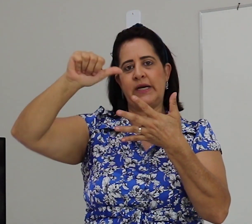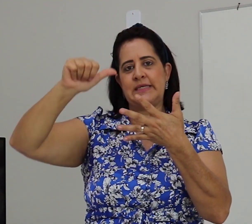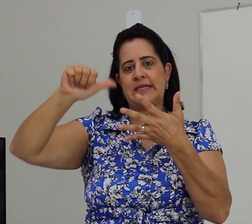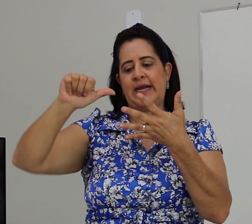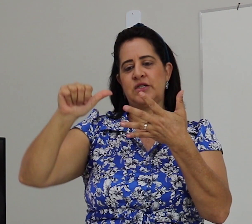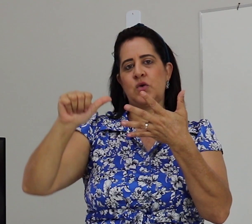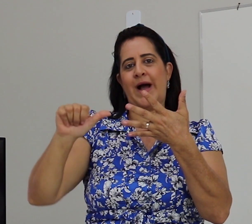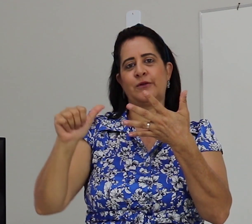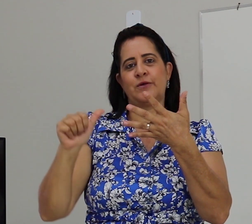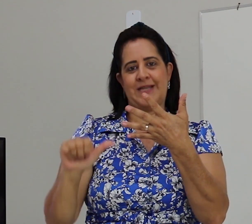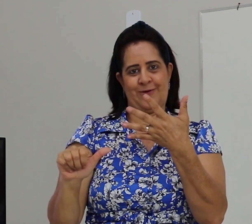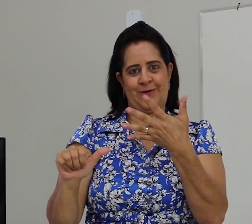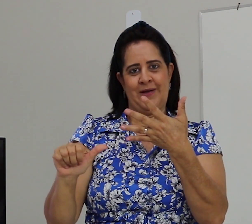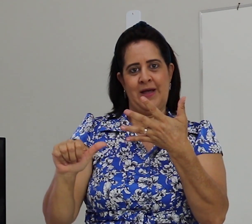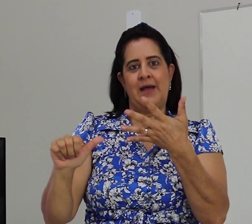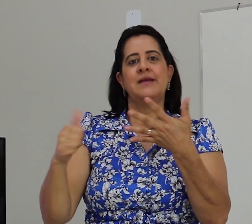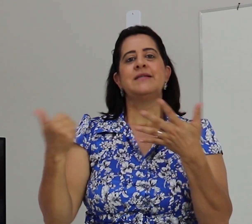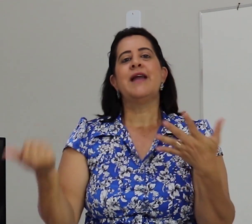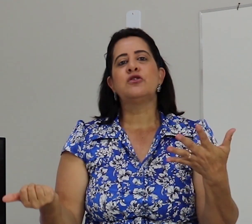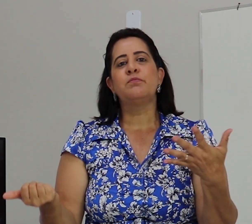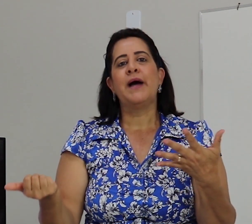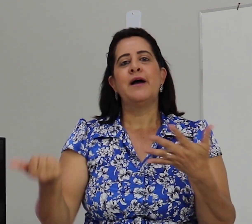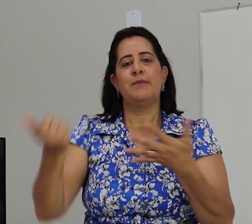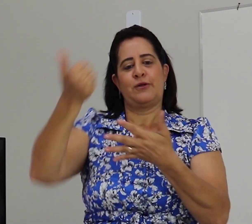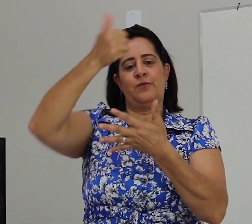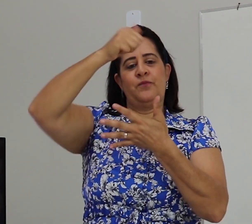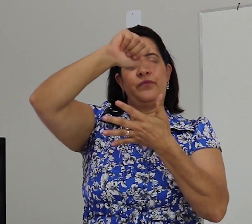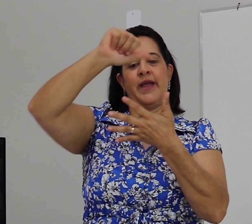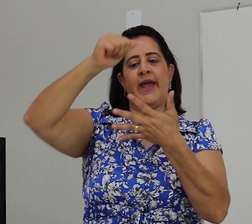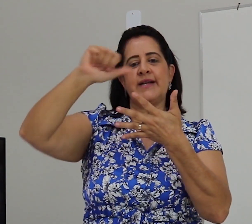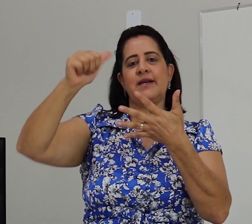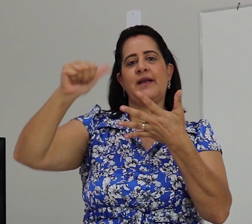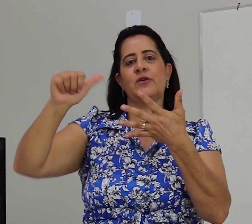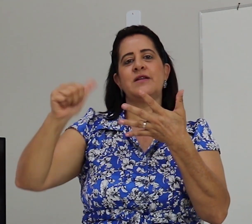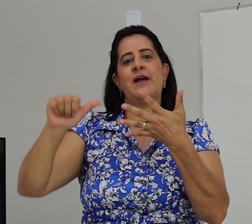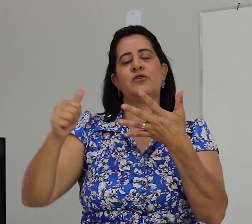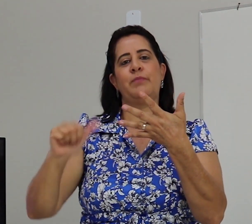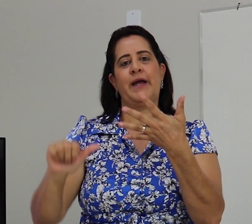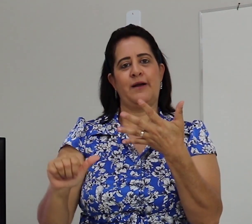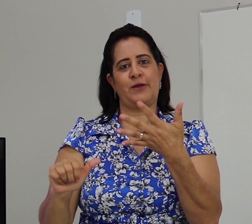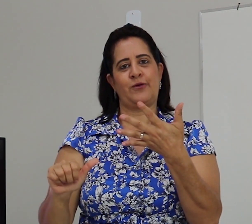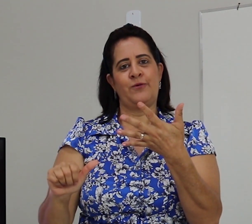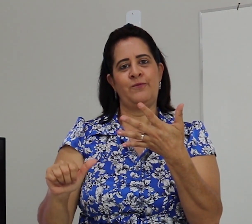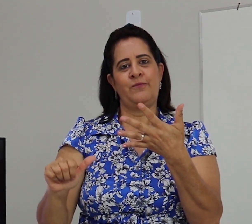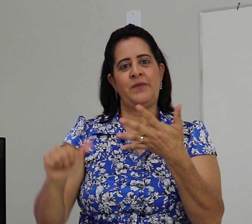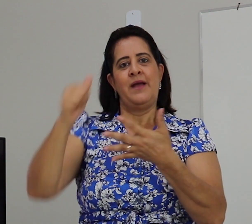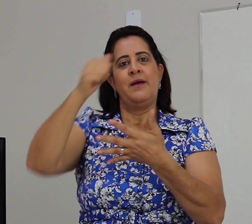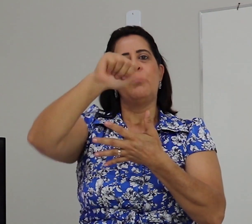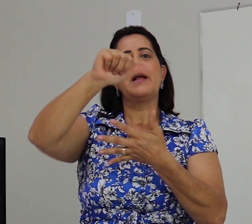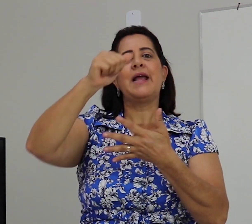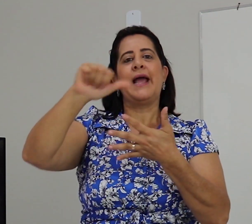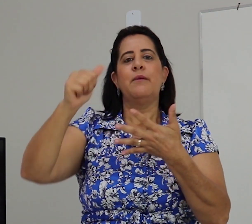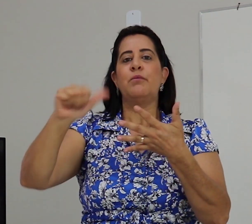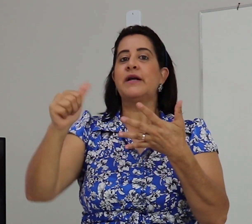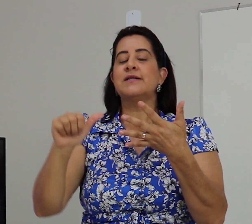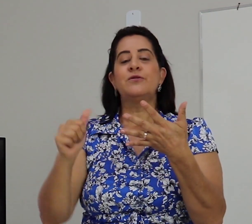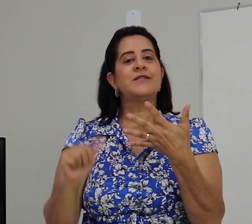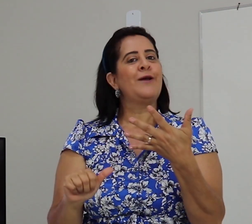2, 3, 4, 5. Sinal de parâmetro: esse aqui é o sinal de parâmetro. Por quê? Porque são